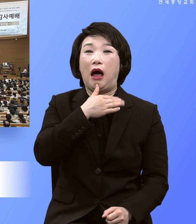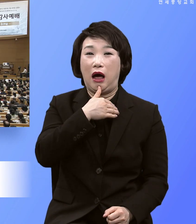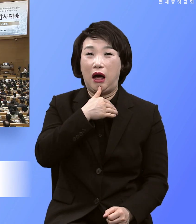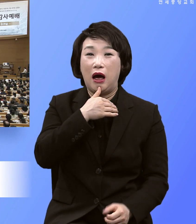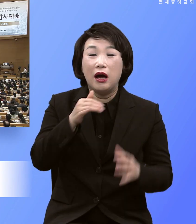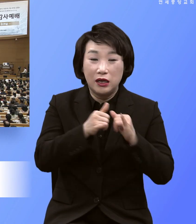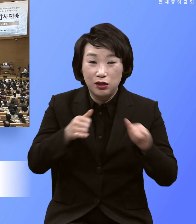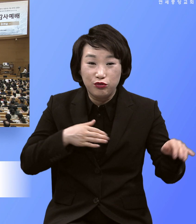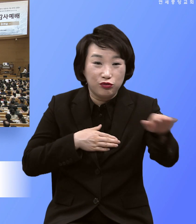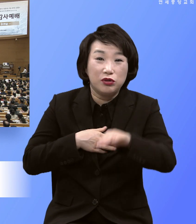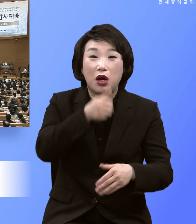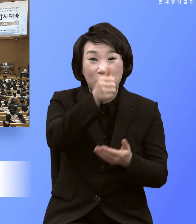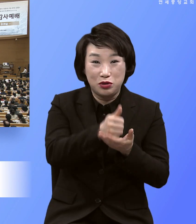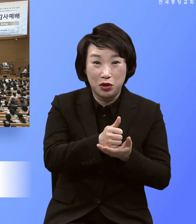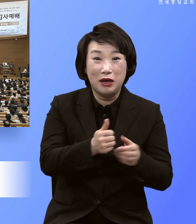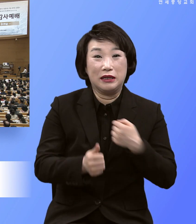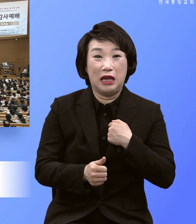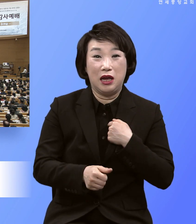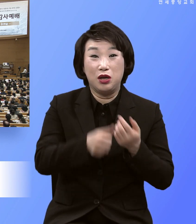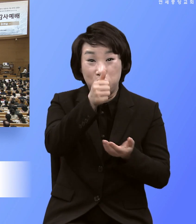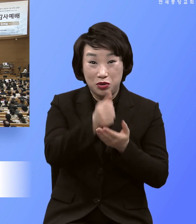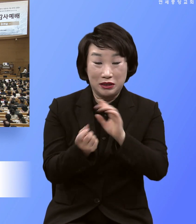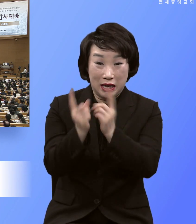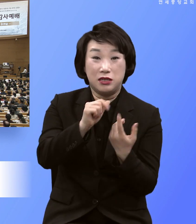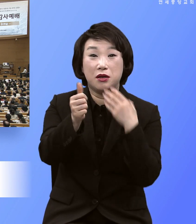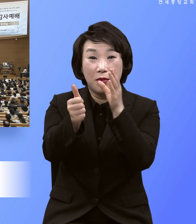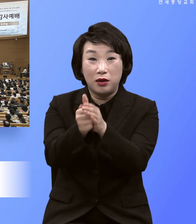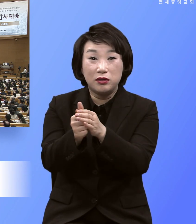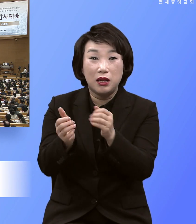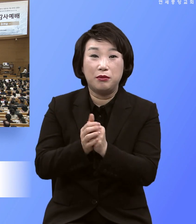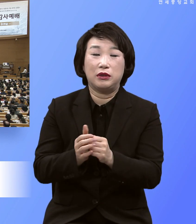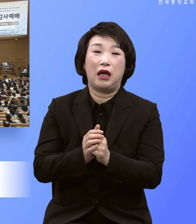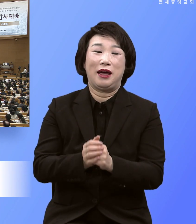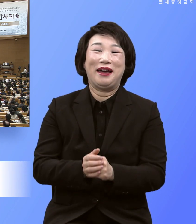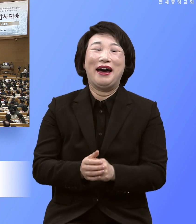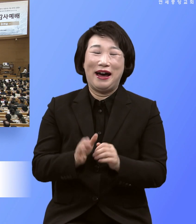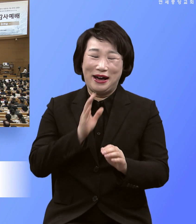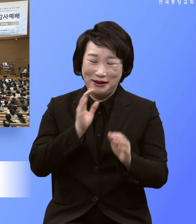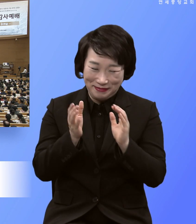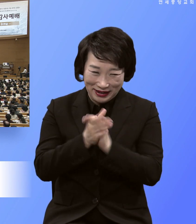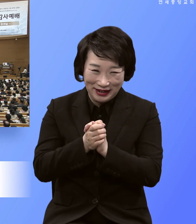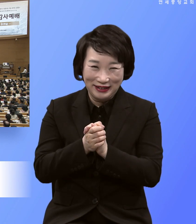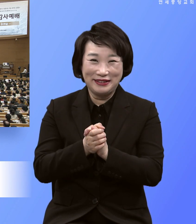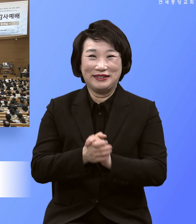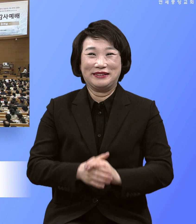죄, 나의 죄였다 이 말입니다. 할렐루야.